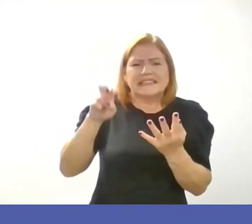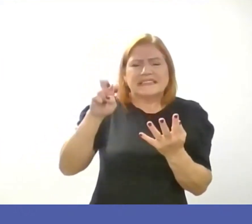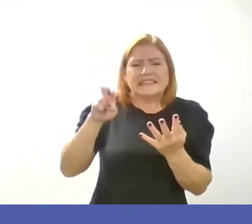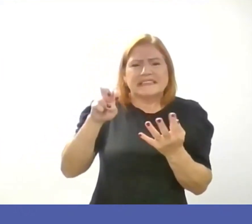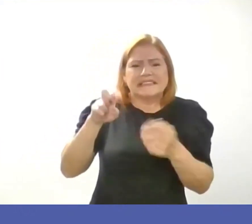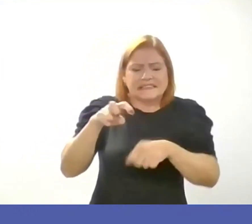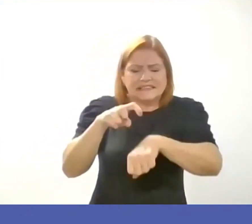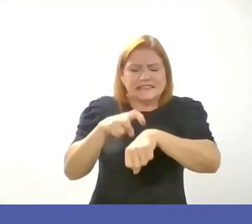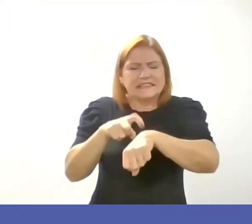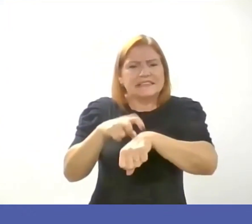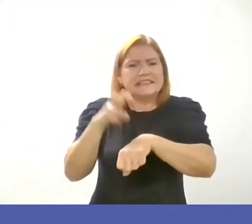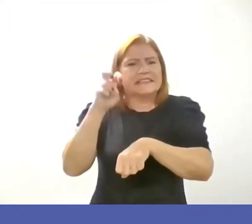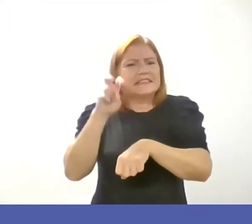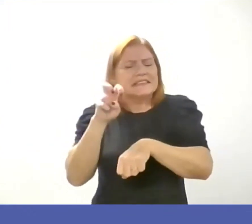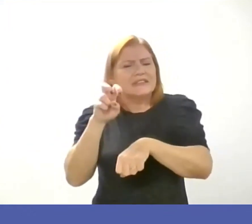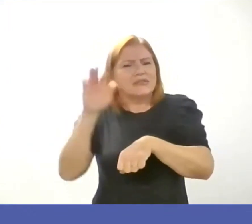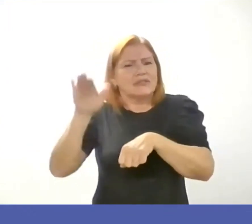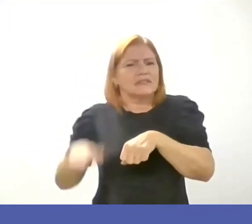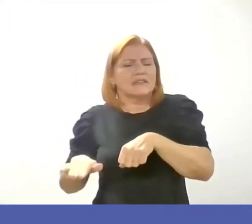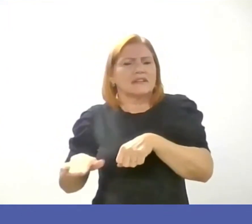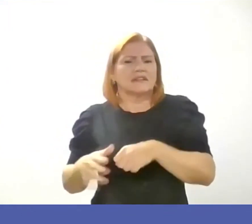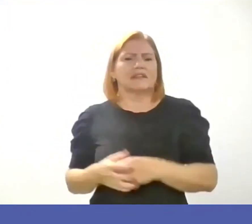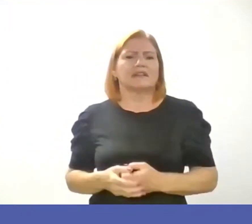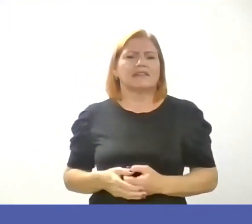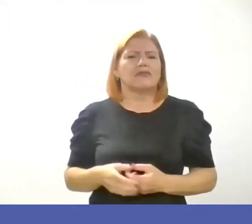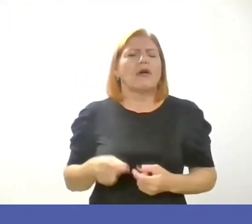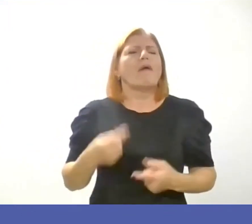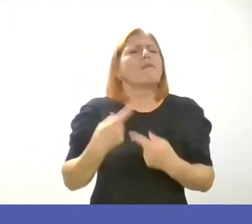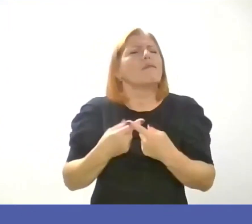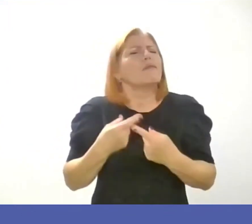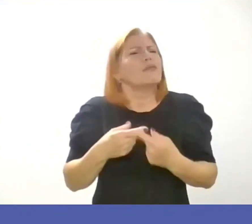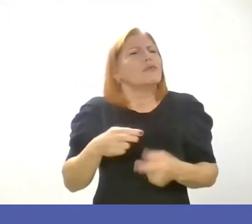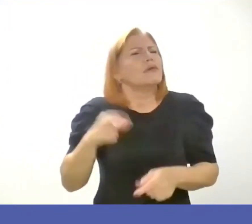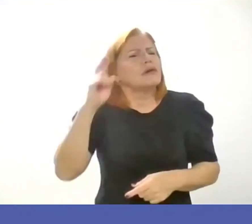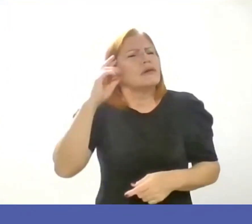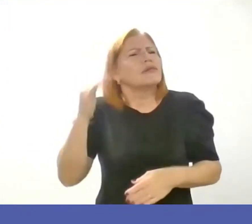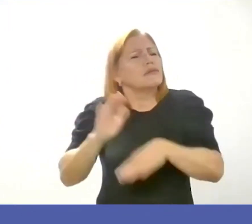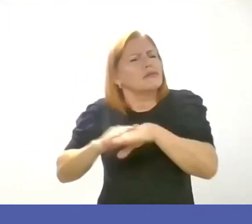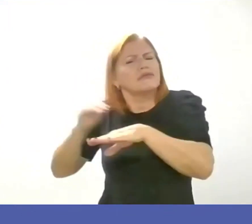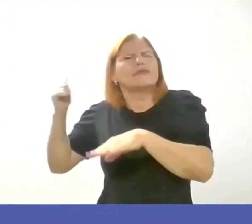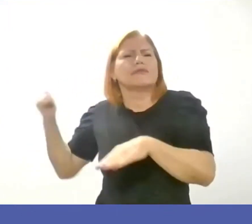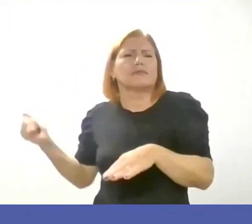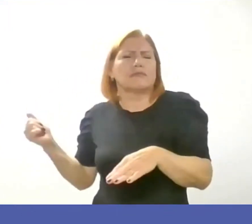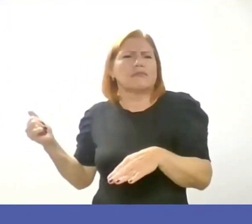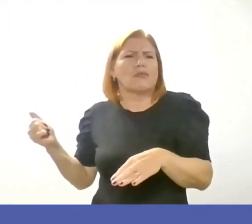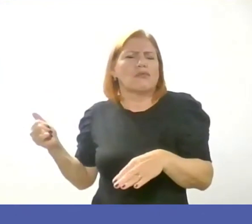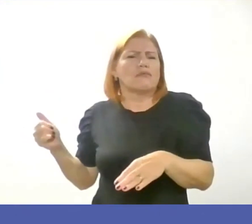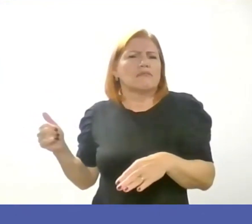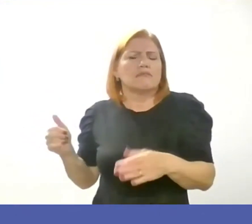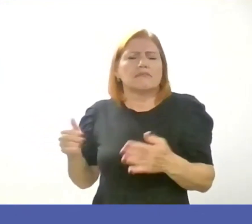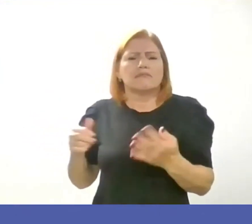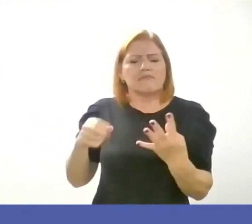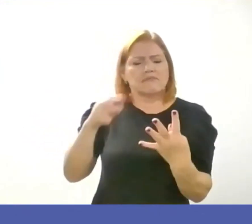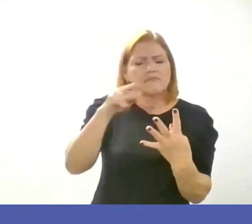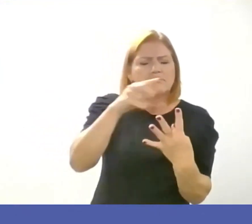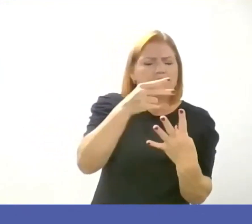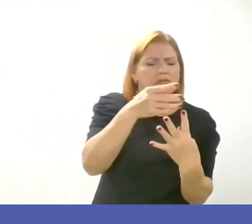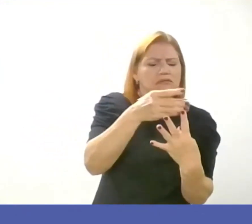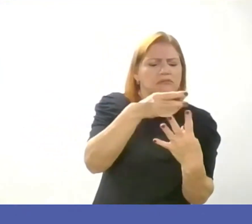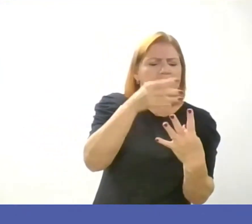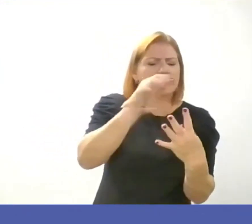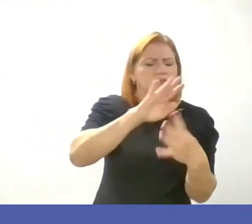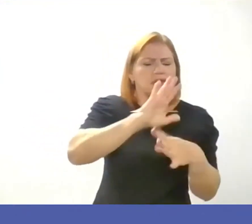Não deveriam ser suficientes os que Ele chamou de 3 em 3 horas? Não sei se vocês